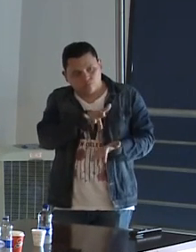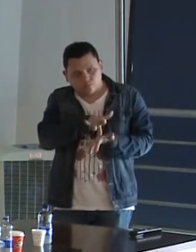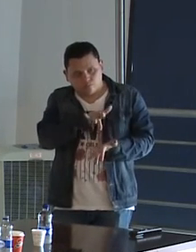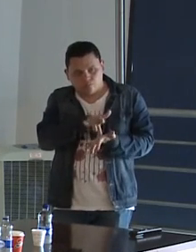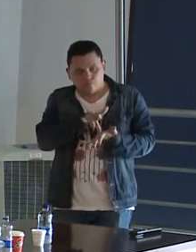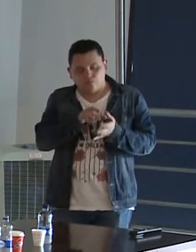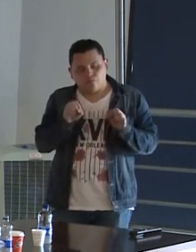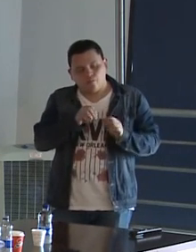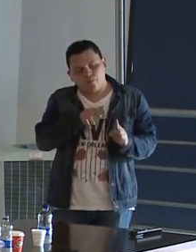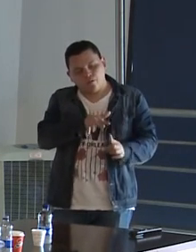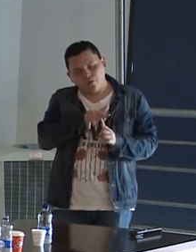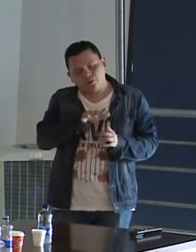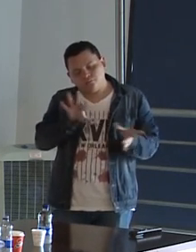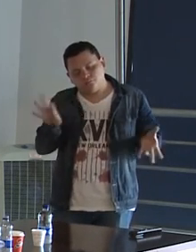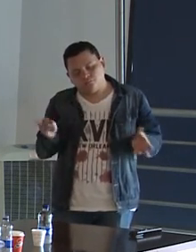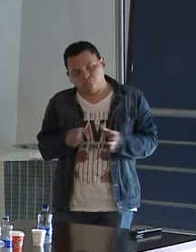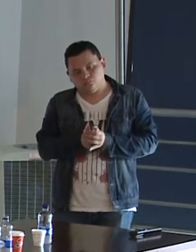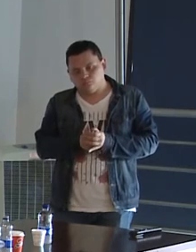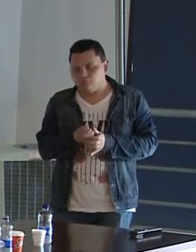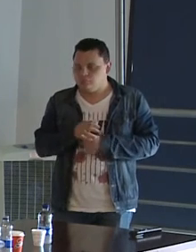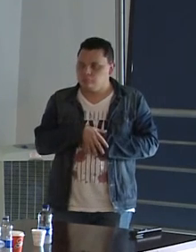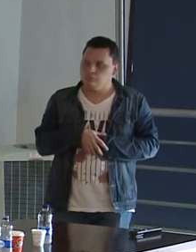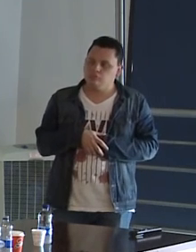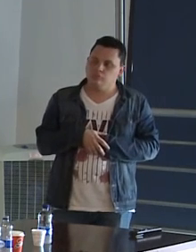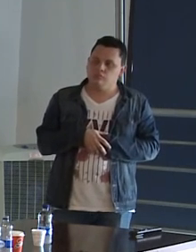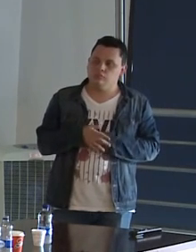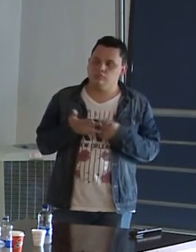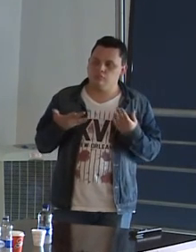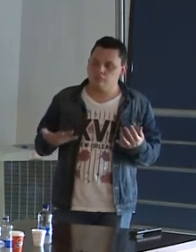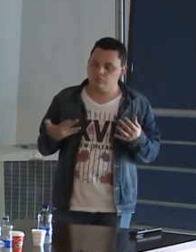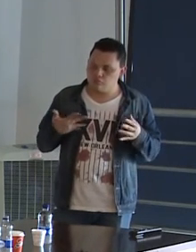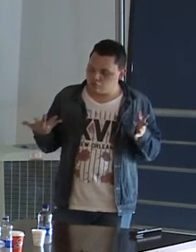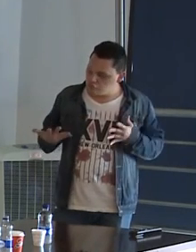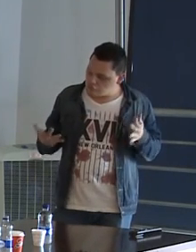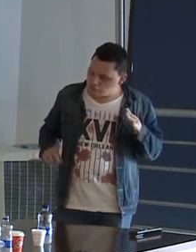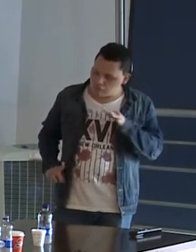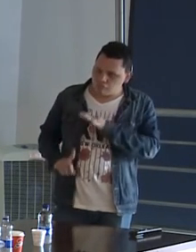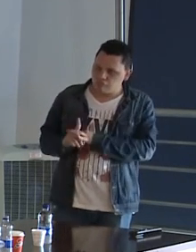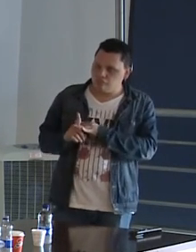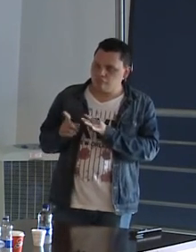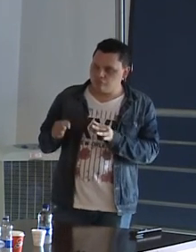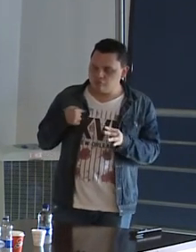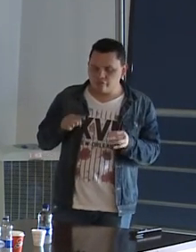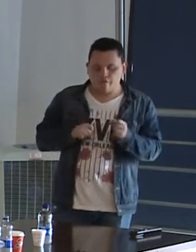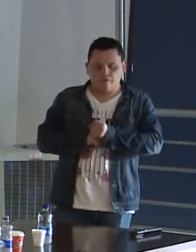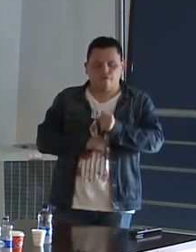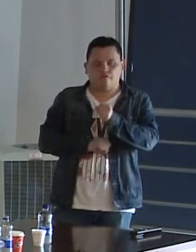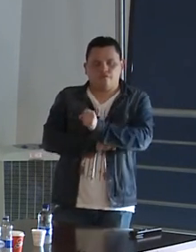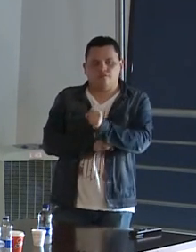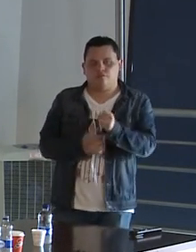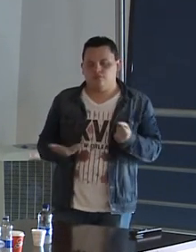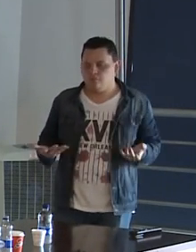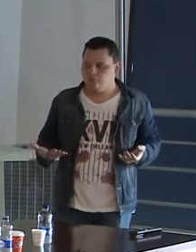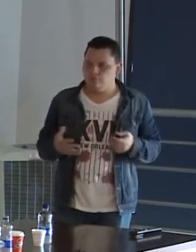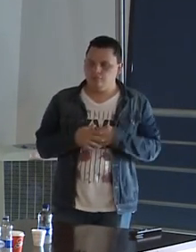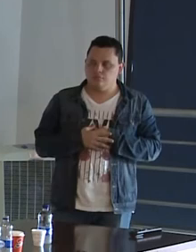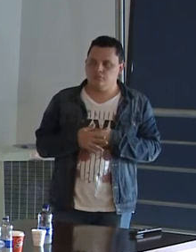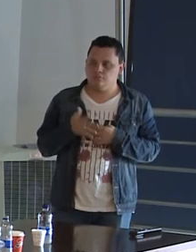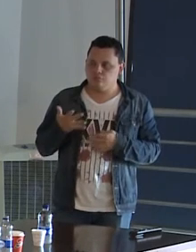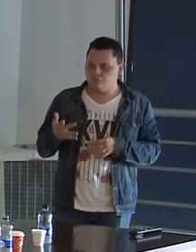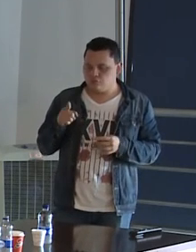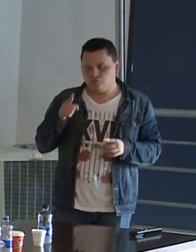participación, movilización e inclusión se van dando y tienden a fortalecerse